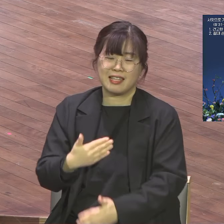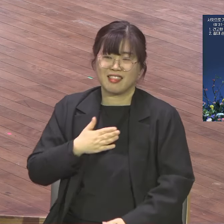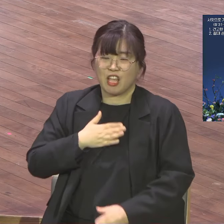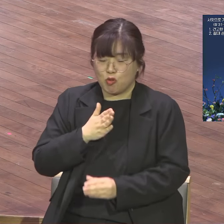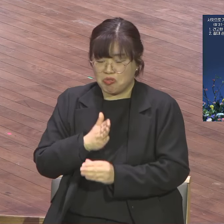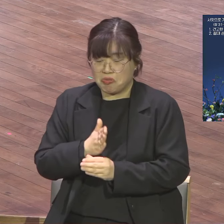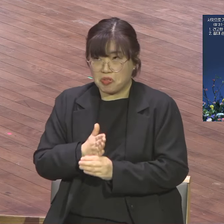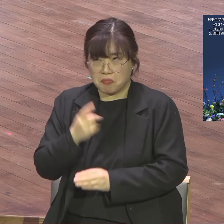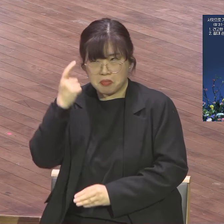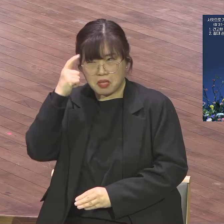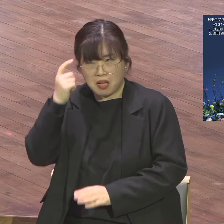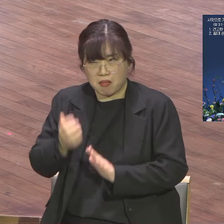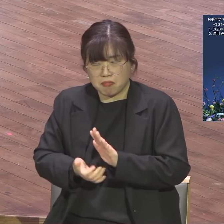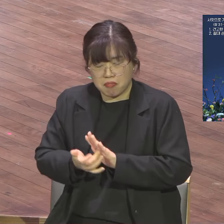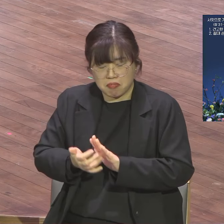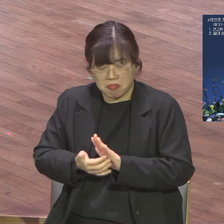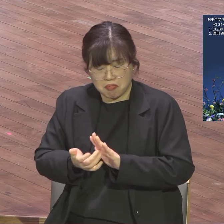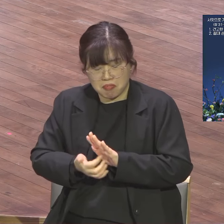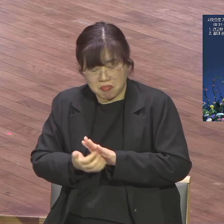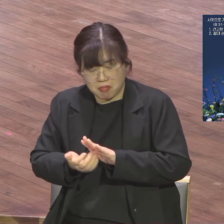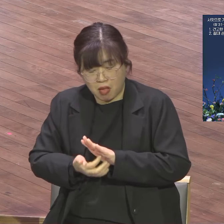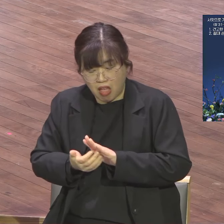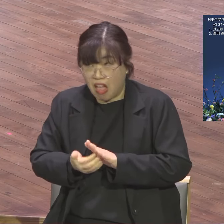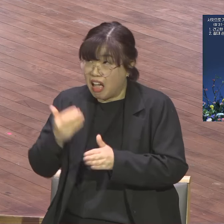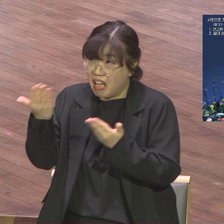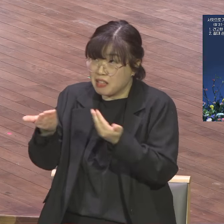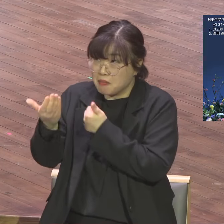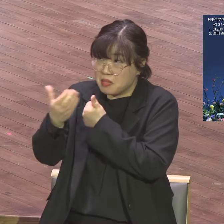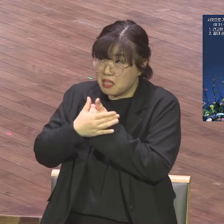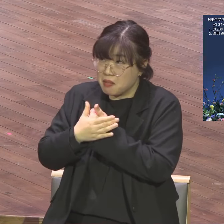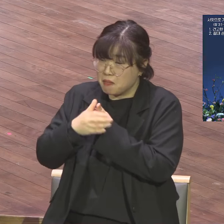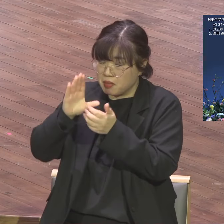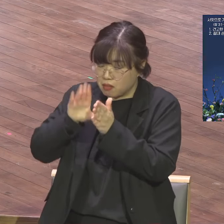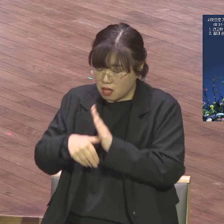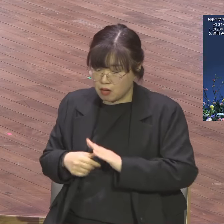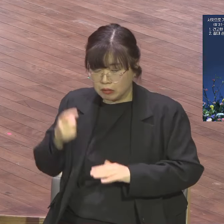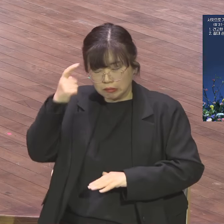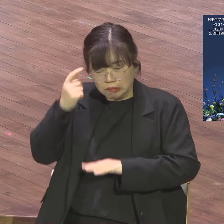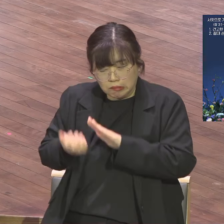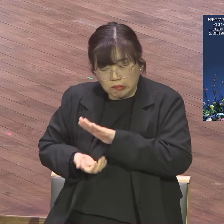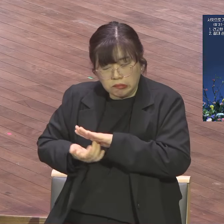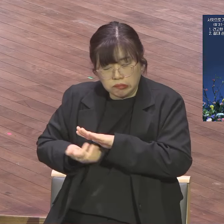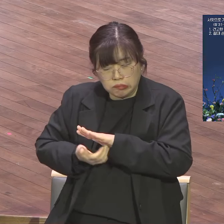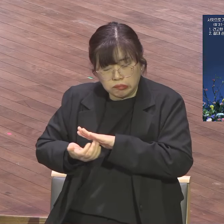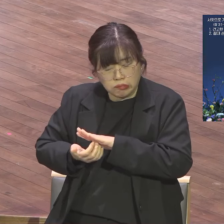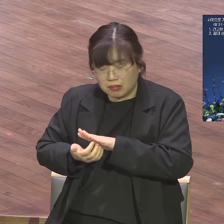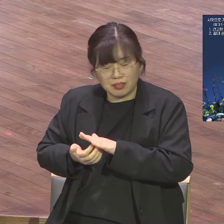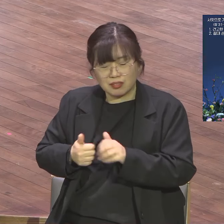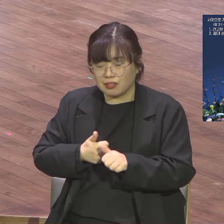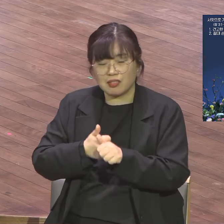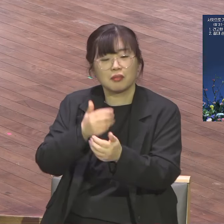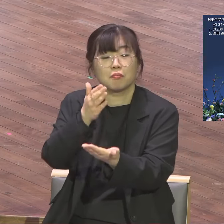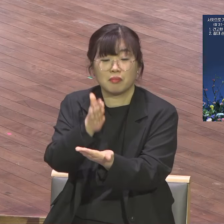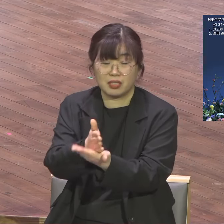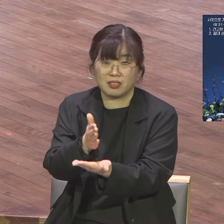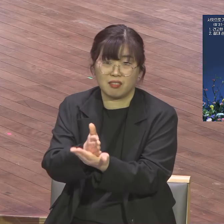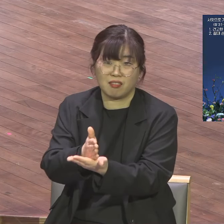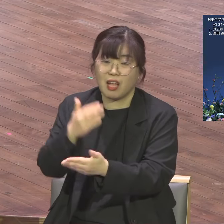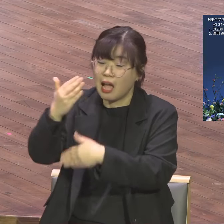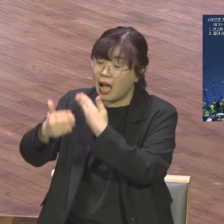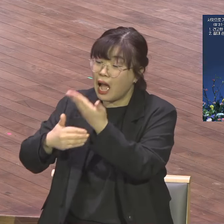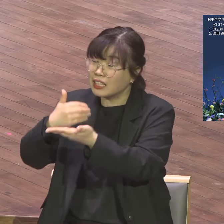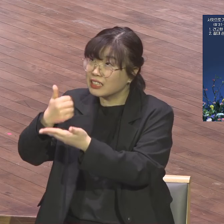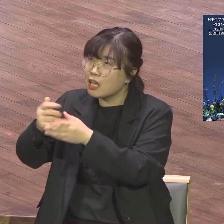자기중심적인 삶이 아닌 하나님 중심적인 삶 하나님의 뜻과 계획을 성취하는데 우선적인